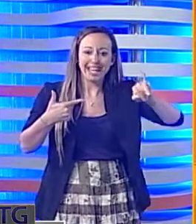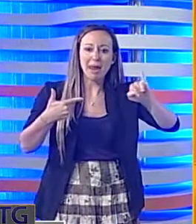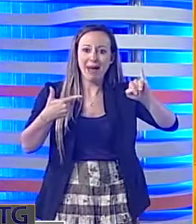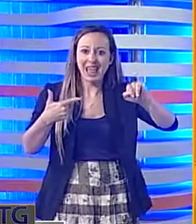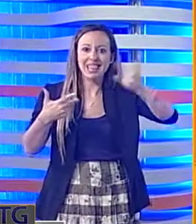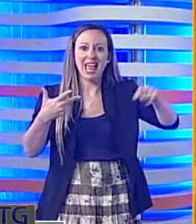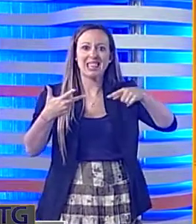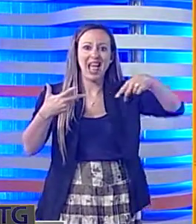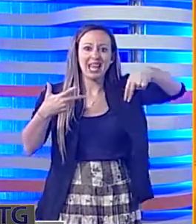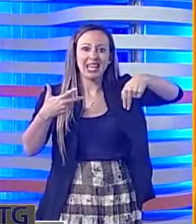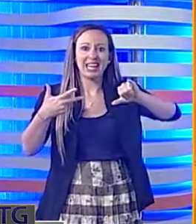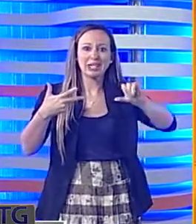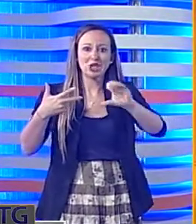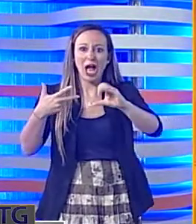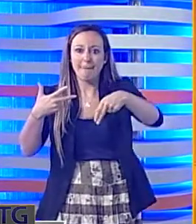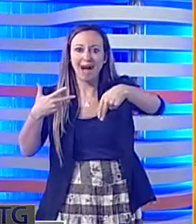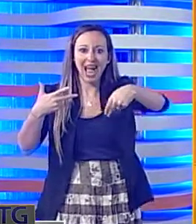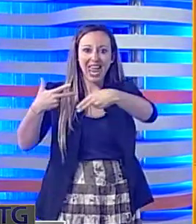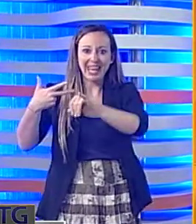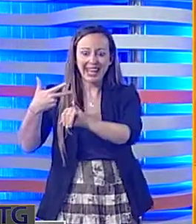stato Scordia.